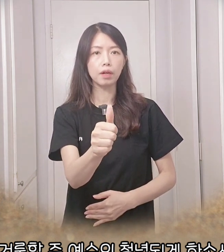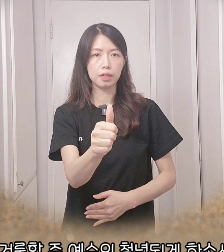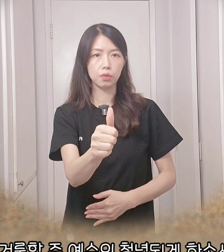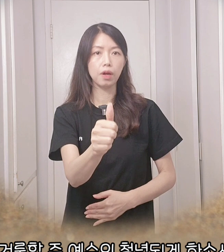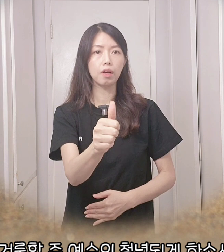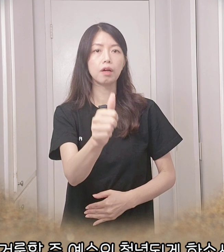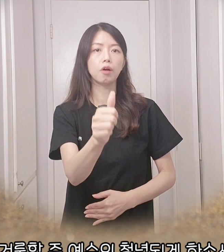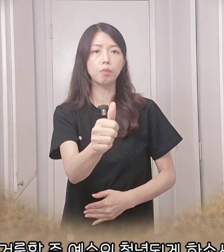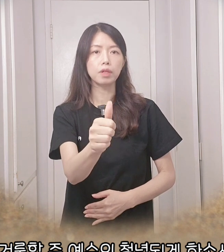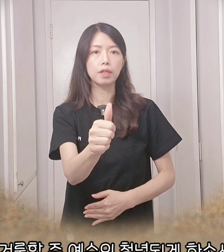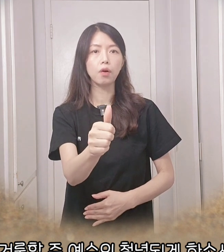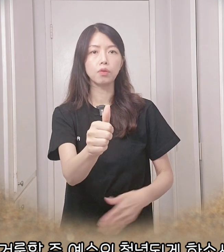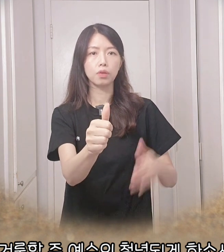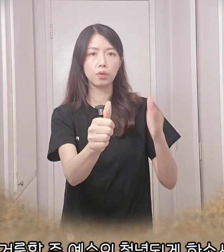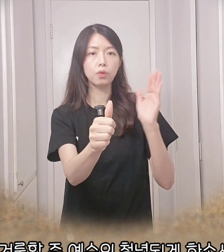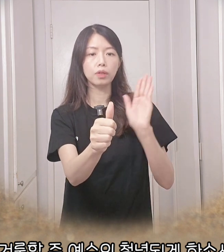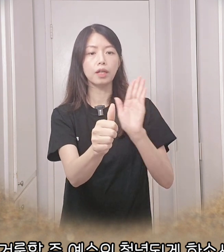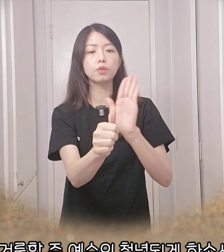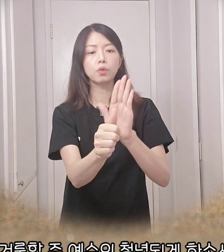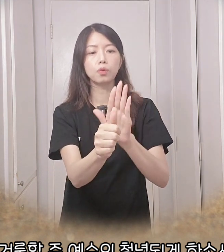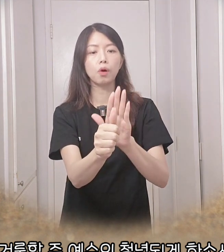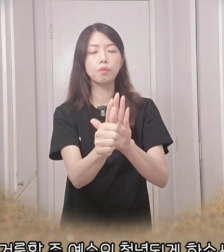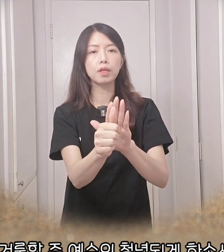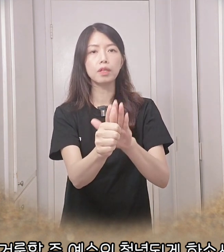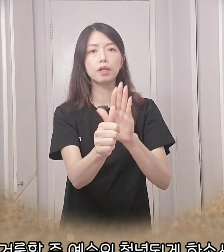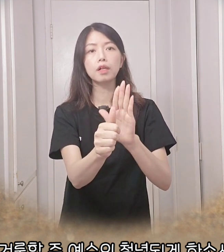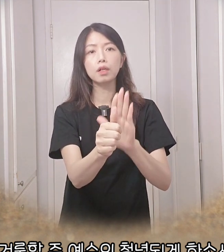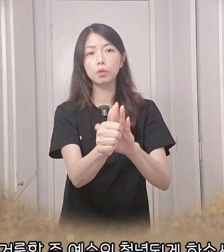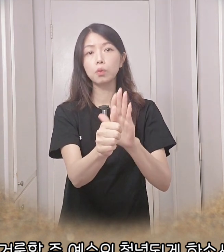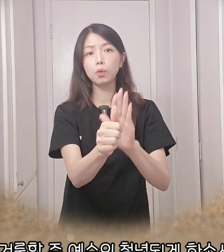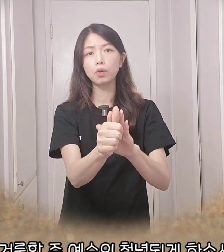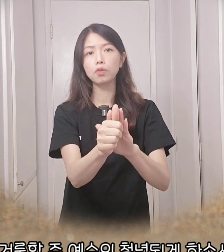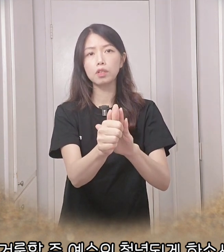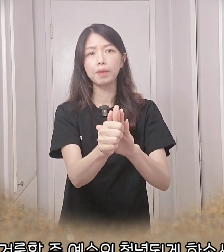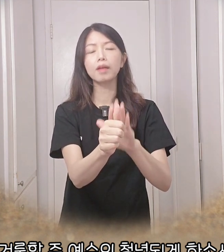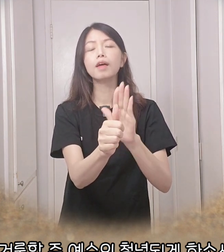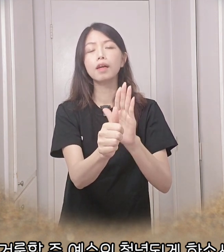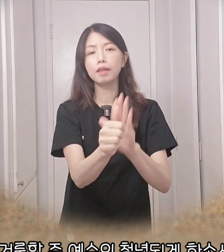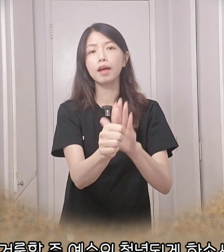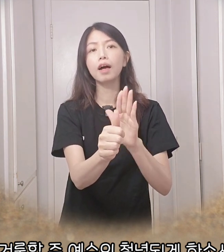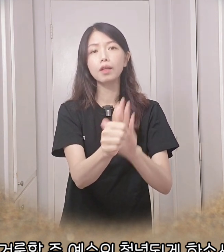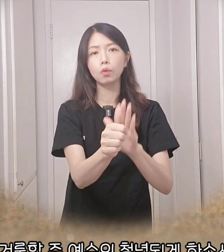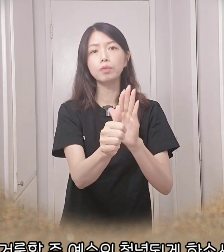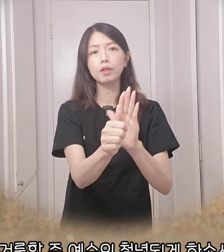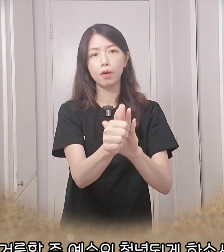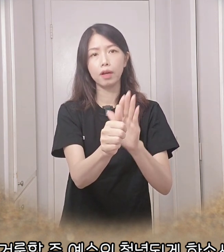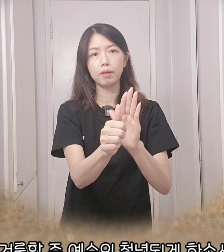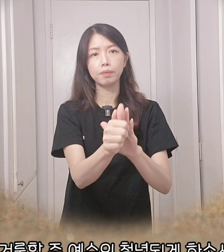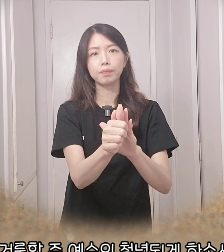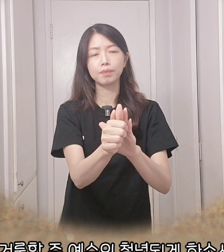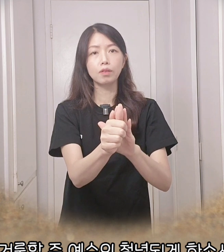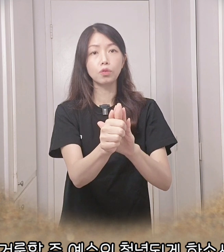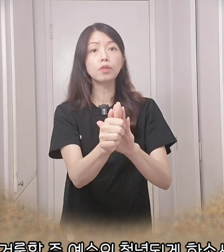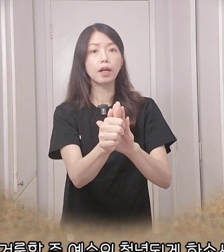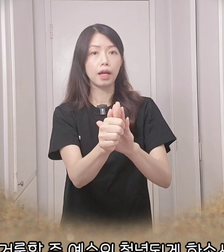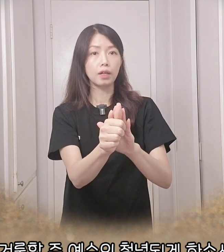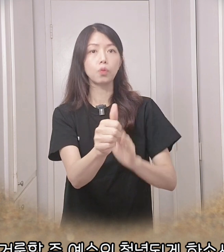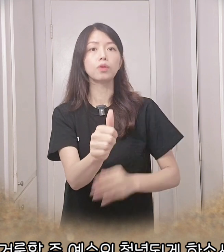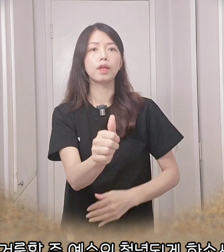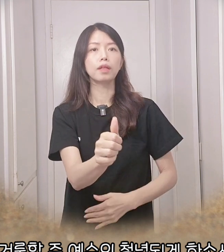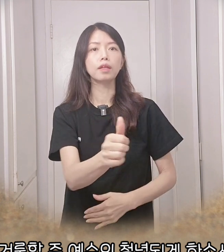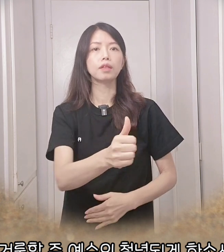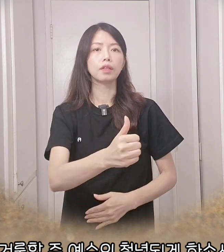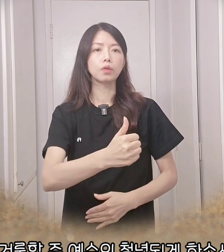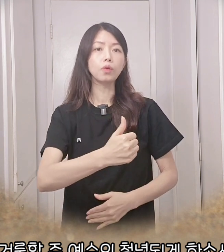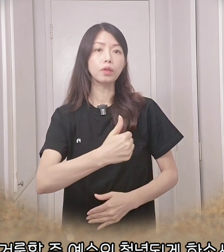사람이라고 생각하시고요. 엄지를 세워주시고 다른 손으로 엄지 등을 톡톡 쳐주시면 내가 돕는 거예요. 누군가가 나를